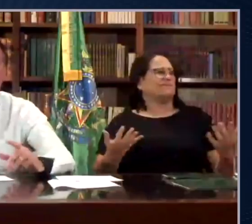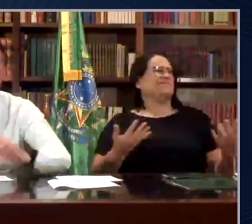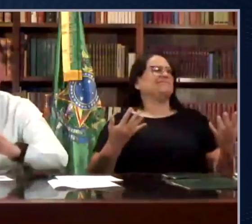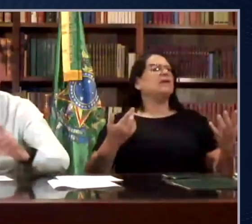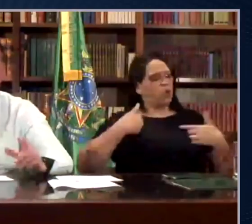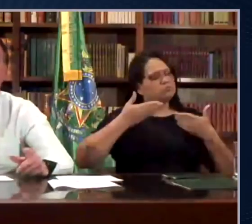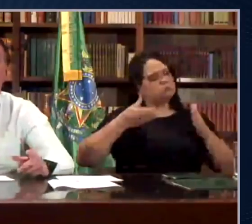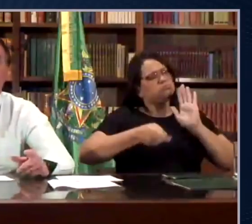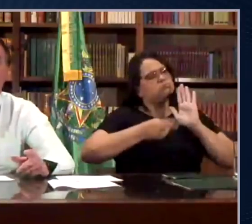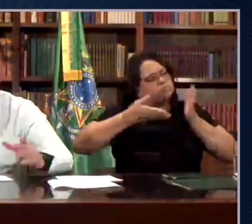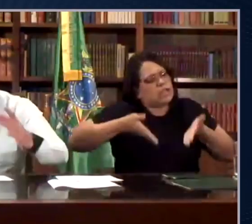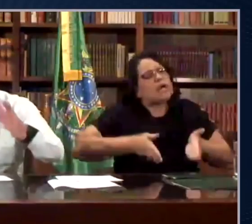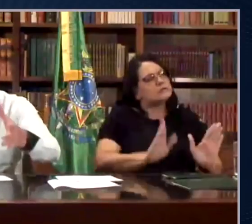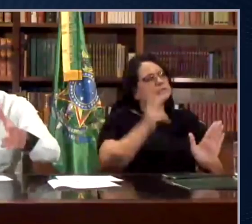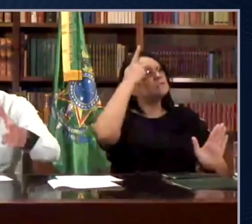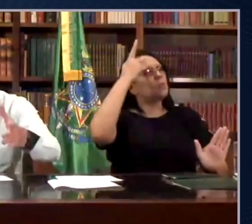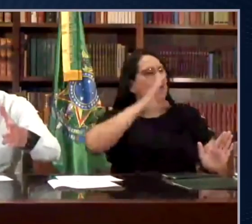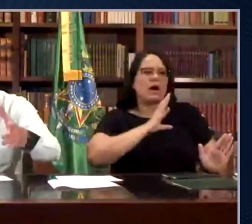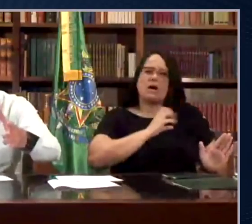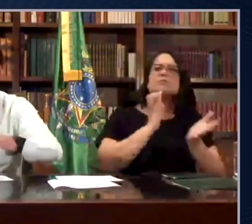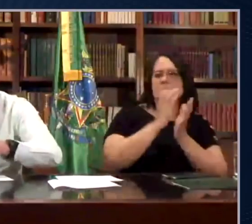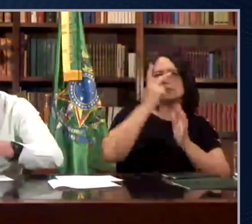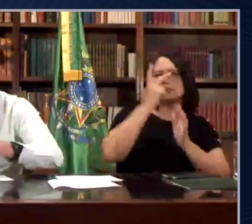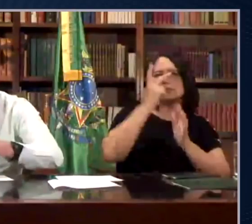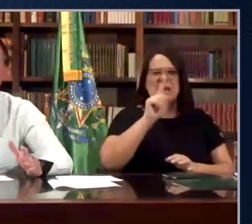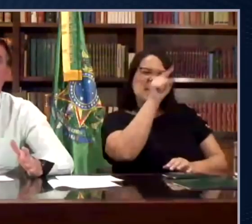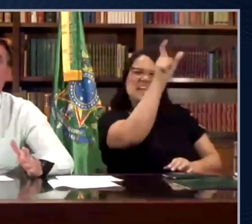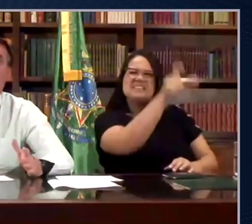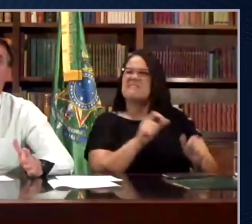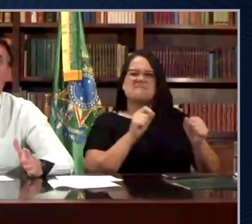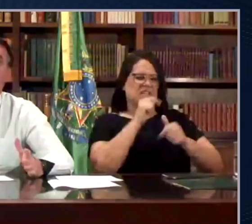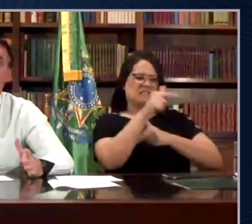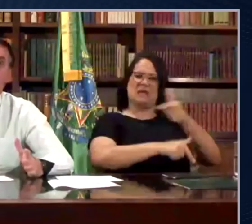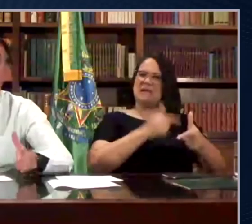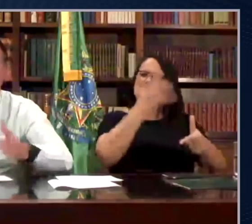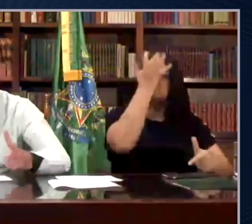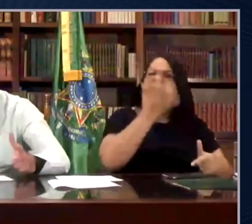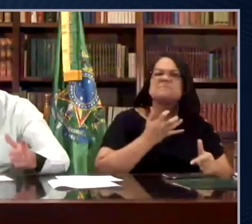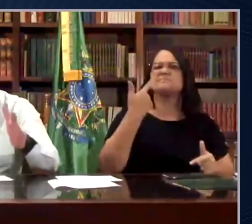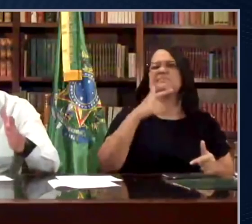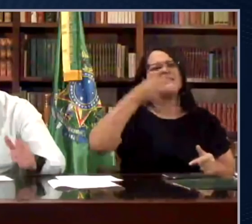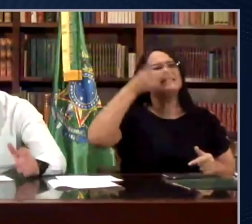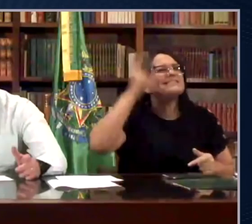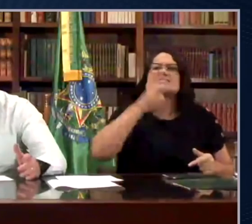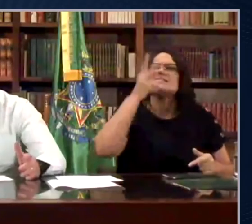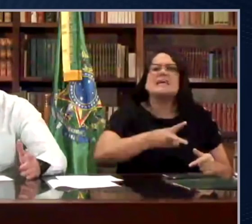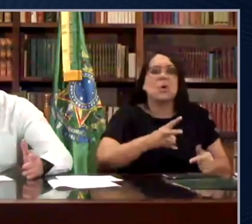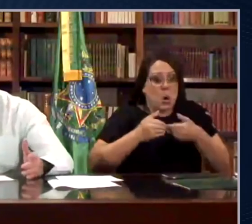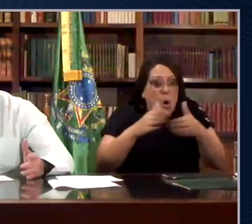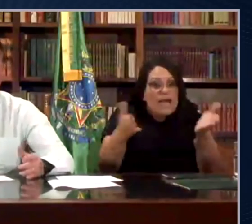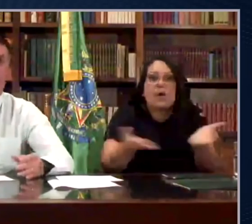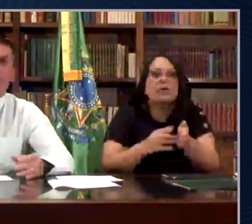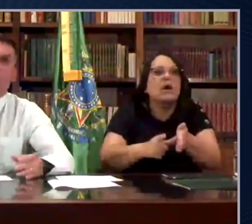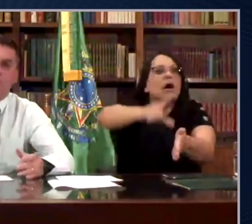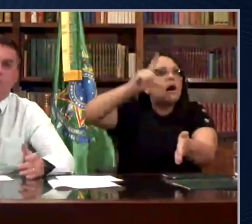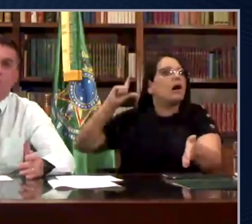sou paulista, adoro o povo paulista, mas esse governador não está fazendo um trabalho sério, até porque o tempo todo, não é de agora, desde